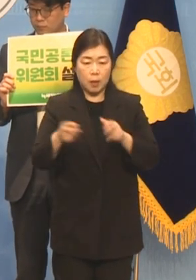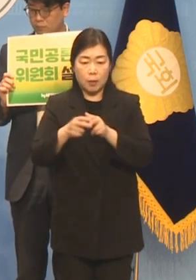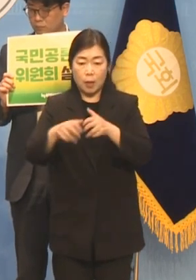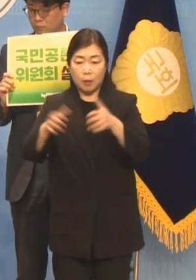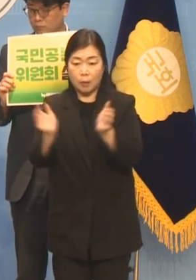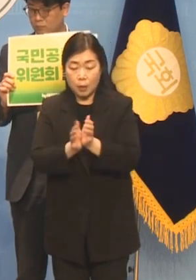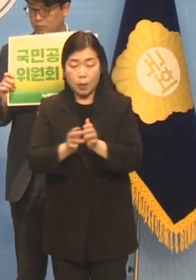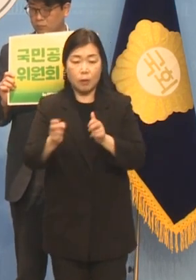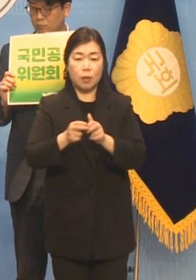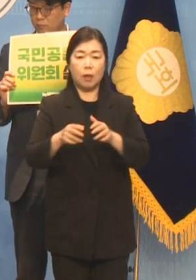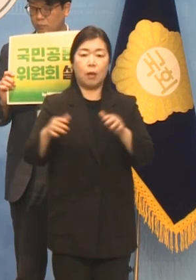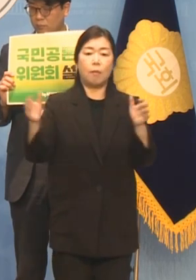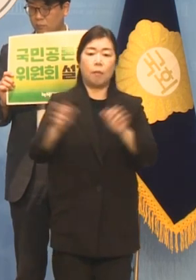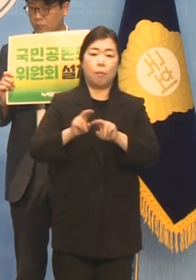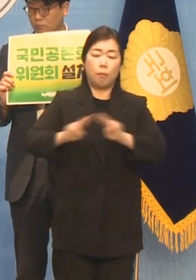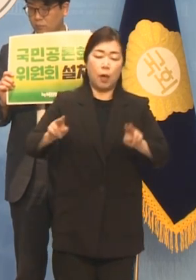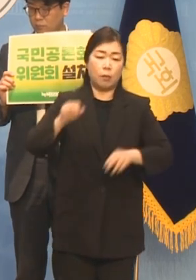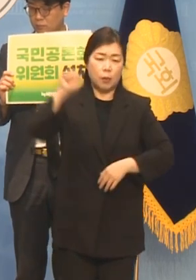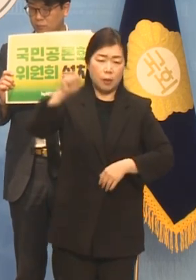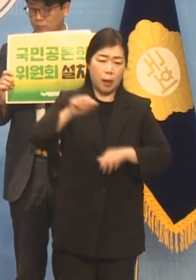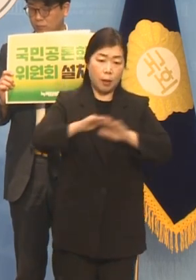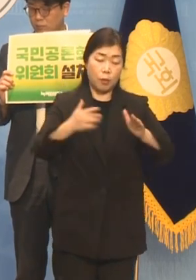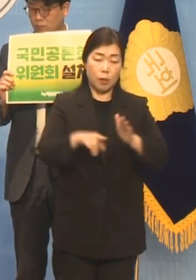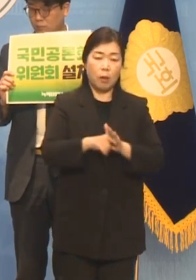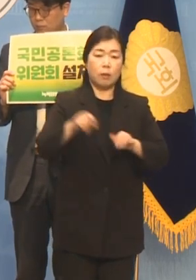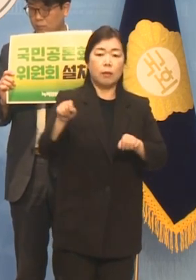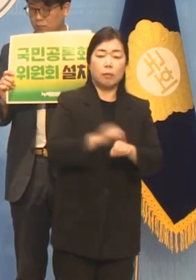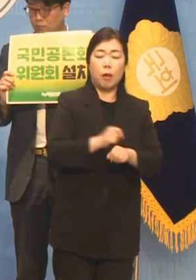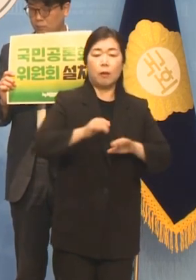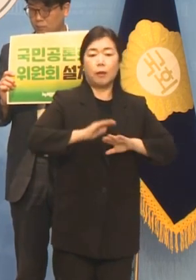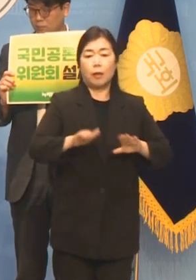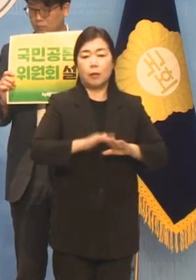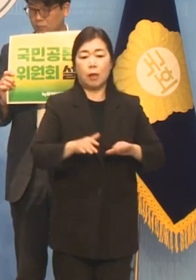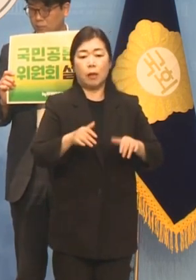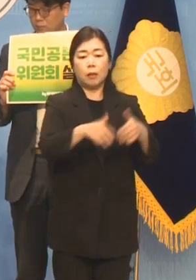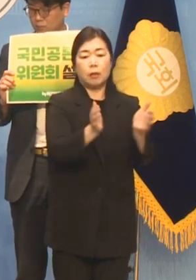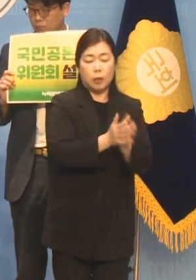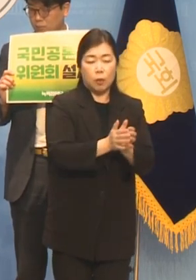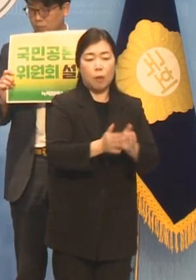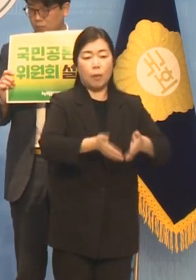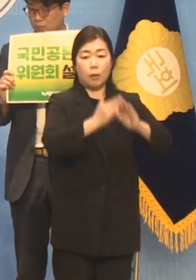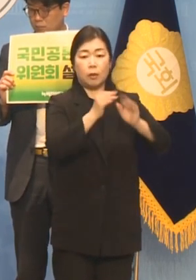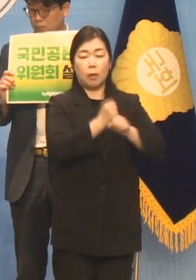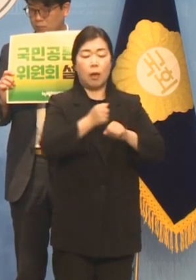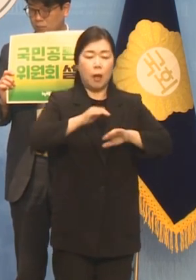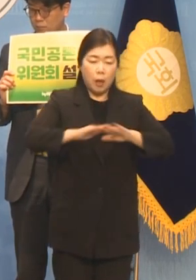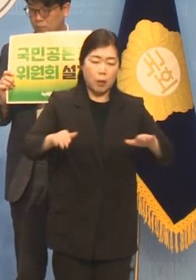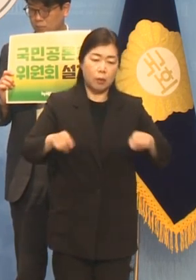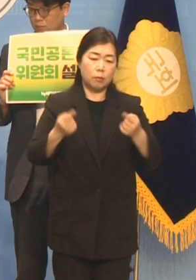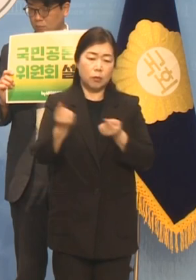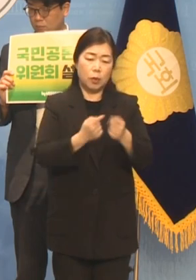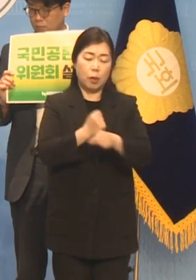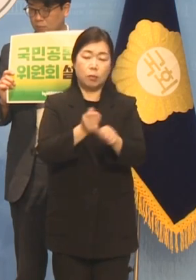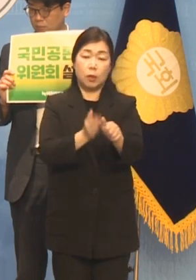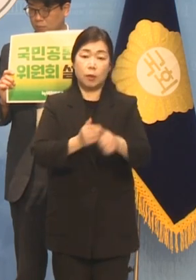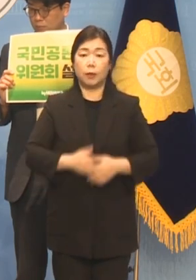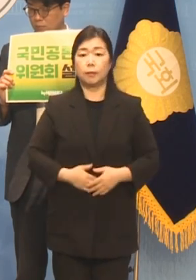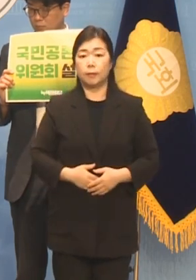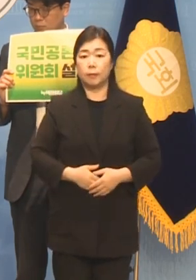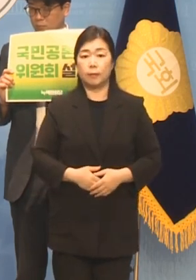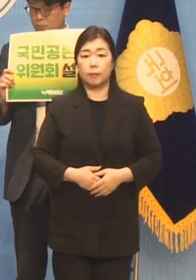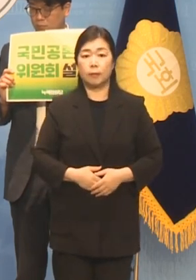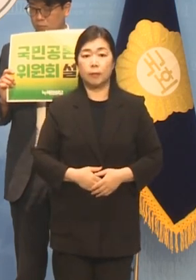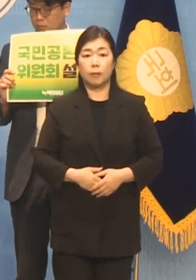의사집단과 의사집단 파업 사태 해결을 위한 특별 대책기구를 만들어 해결에 나서야 합니다. 그리고